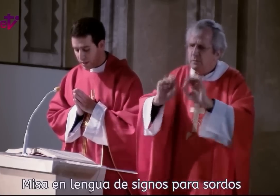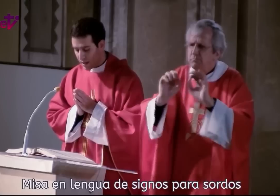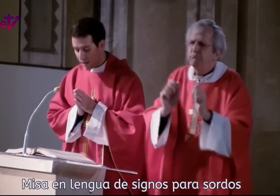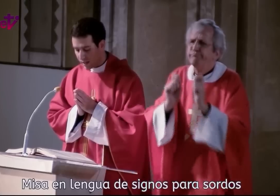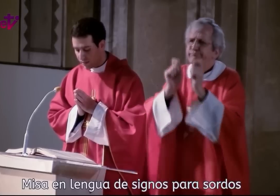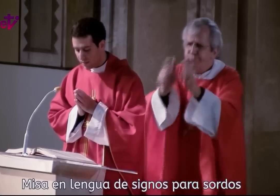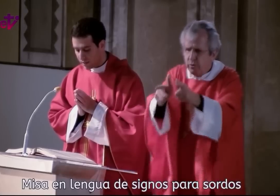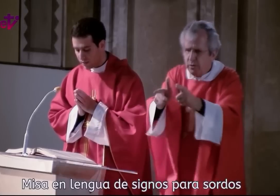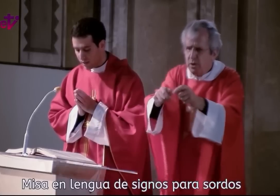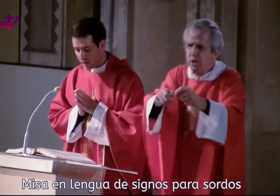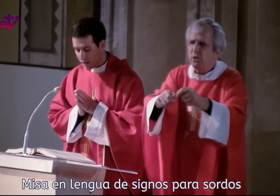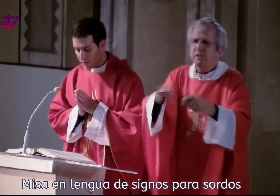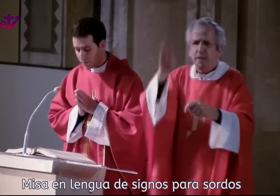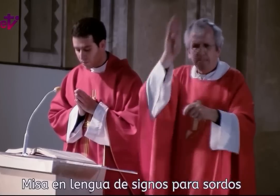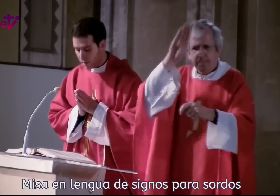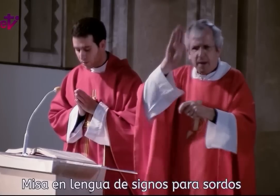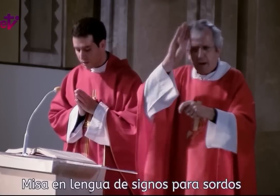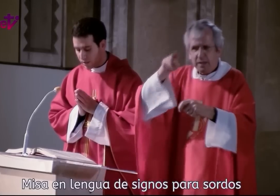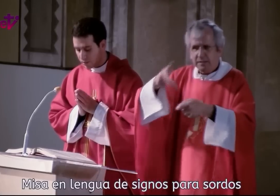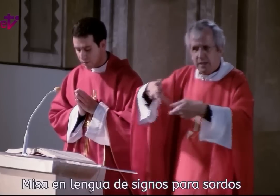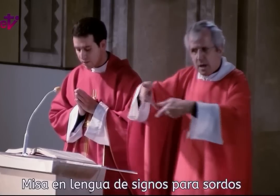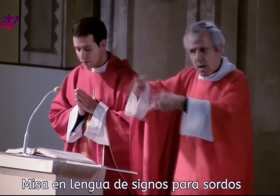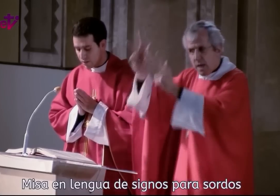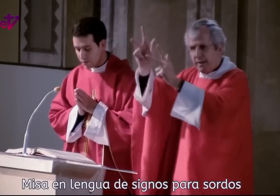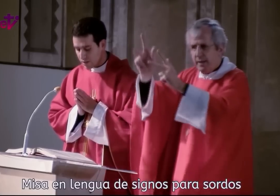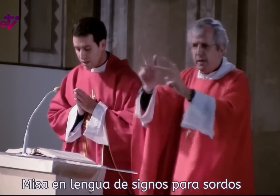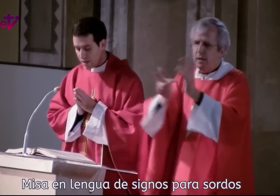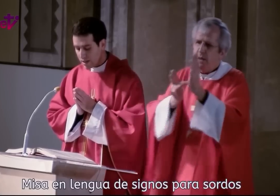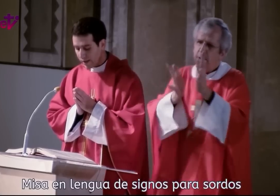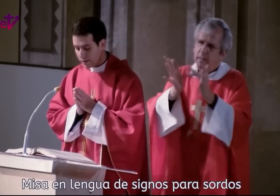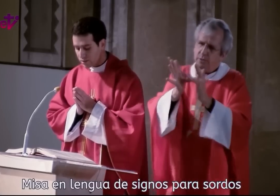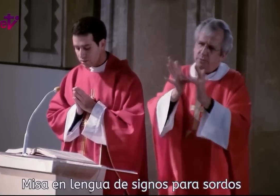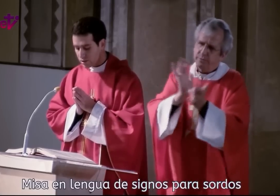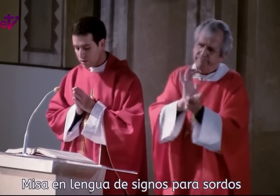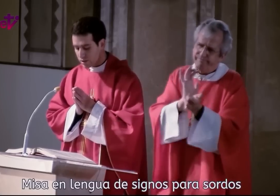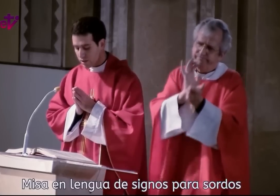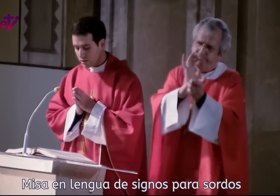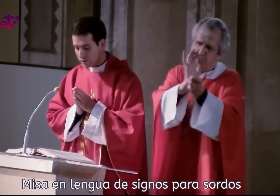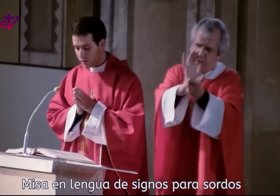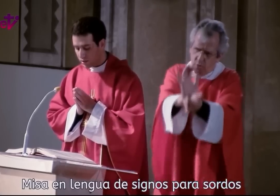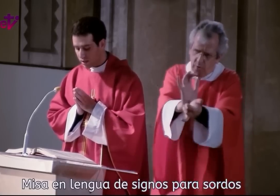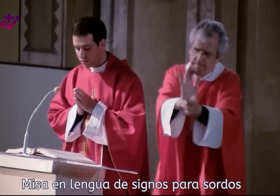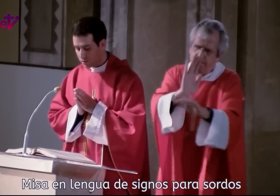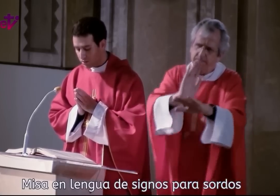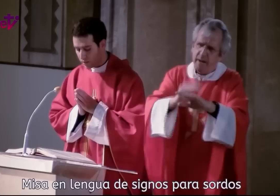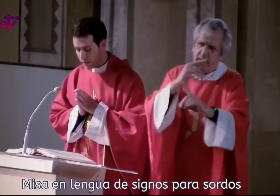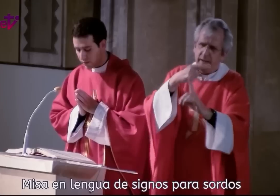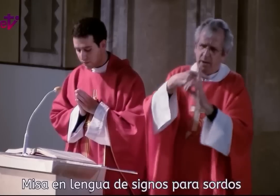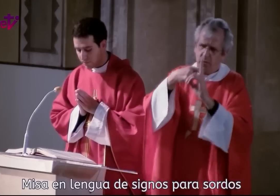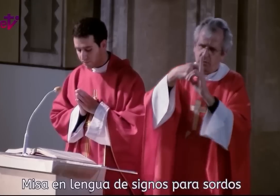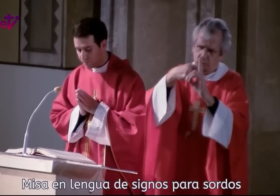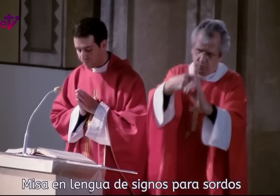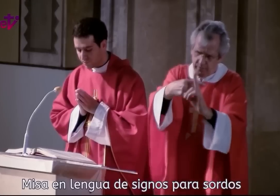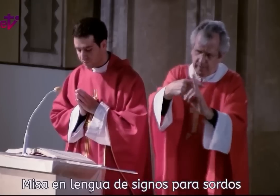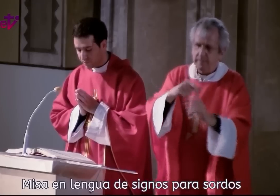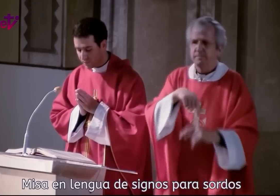reclamaban, al que había metido en la cárcel por revuelta y homicidio, y a Jesús se lo entregó a su voluntad.